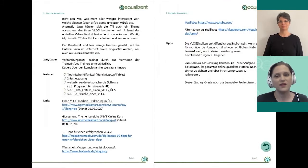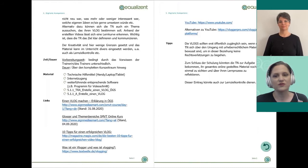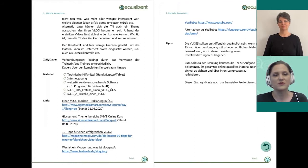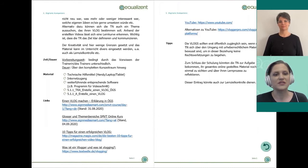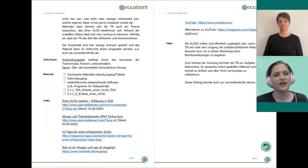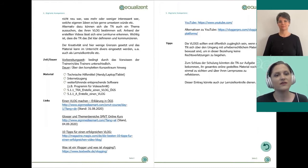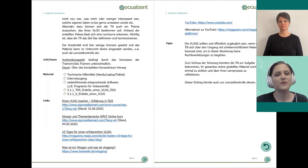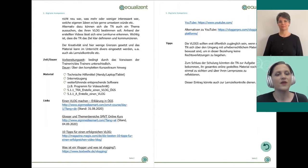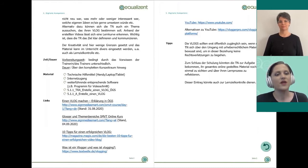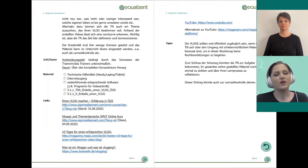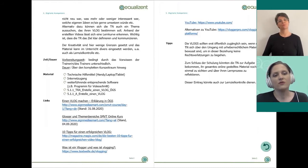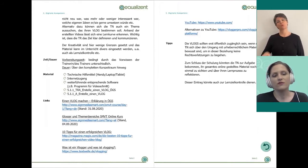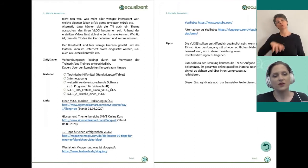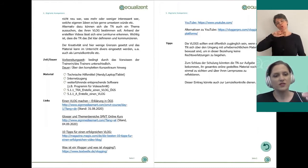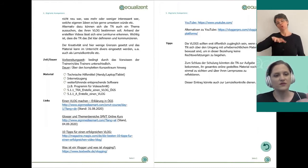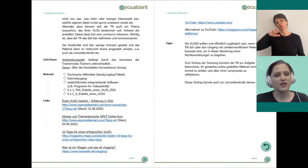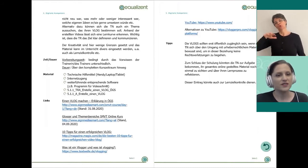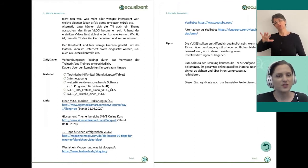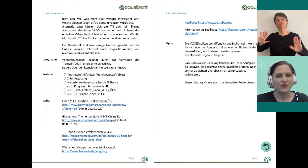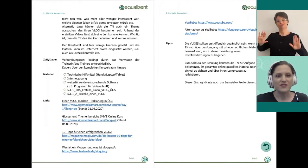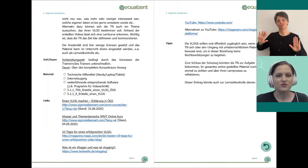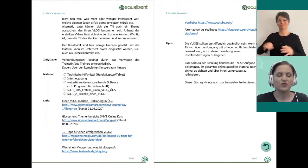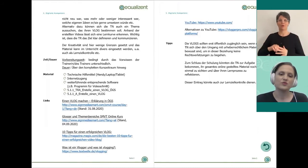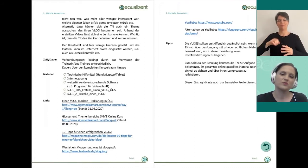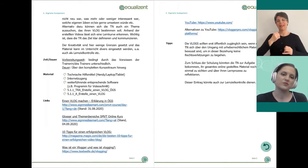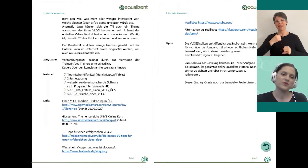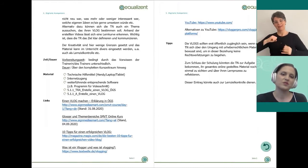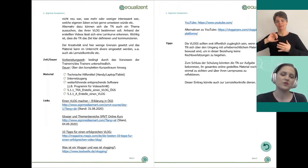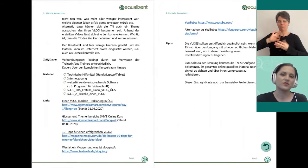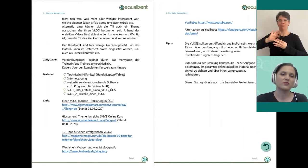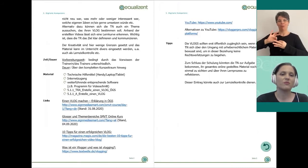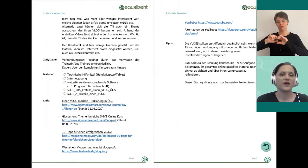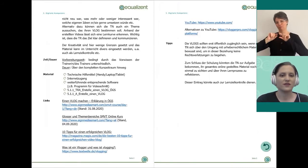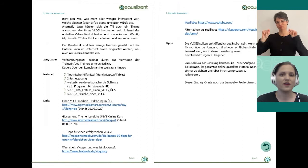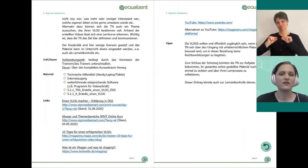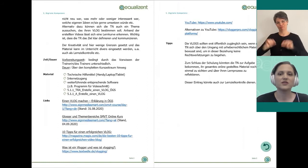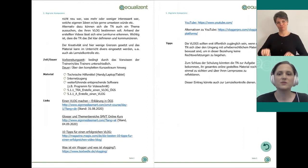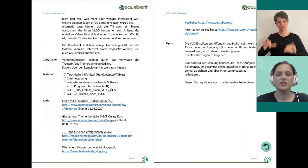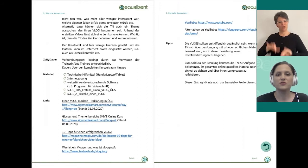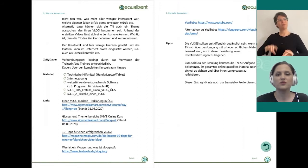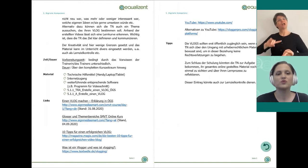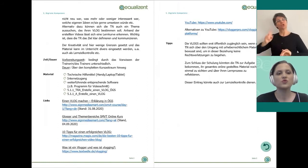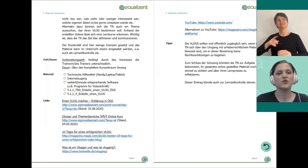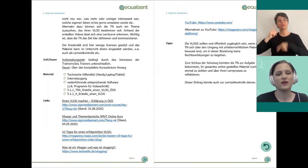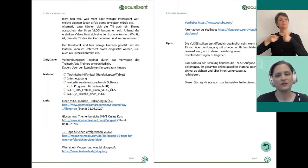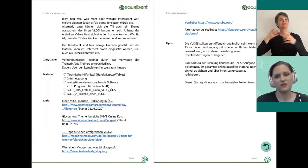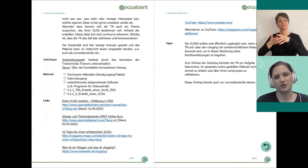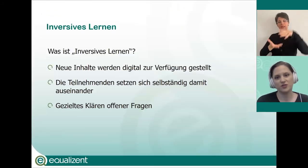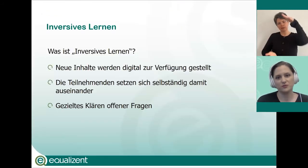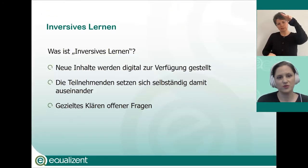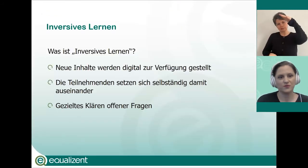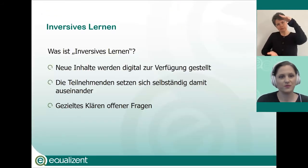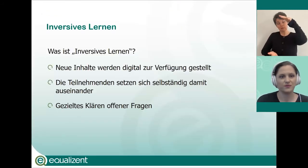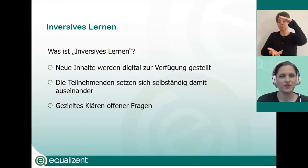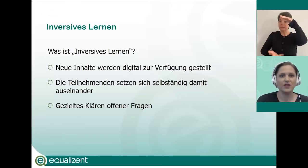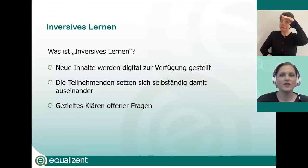Diese Anleitung ist ein bisschen länger, weil auch ganz viele Links dabei sind und es ist trotzdem kompakt gehalten, dass man nicht zu lange